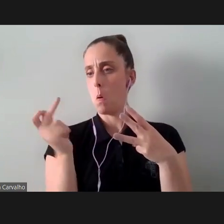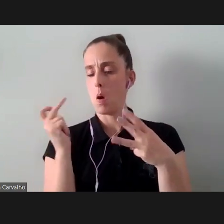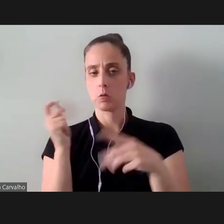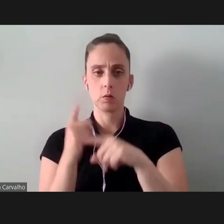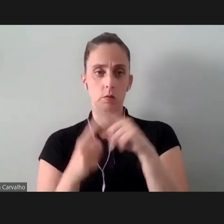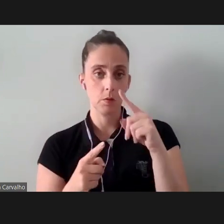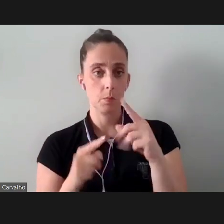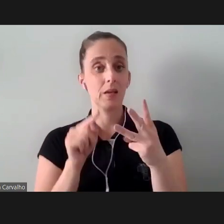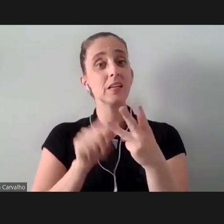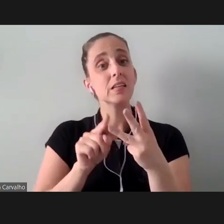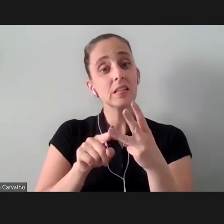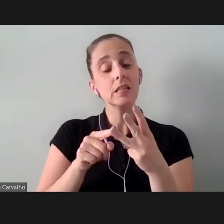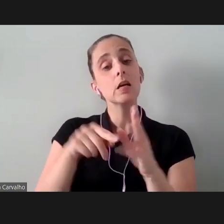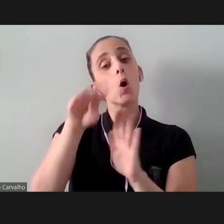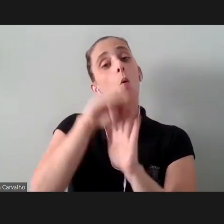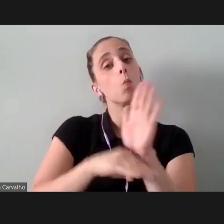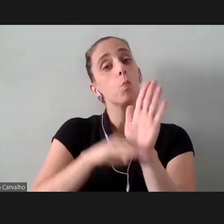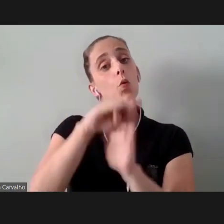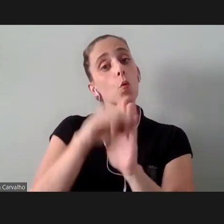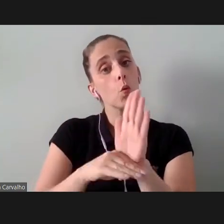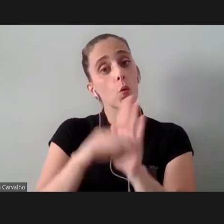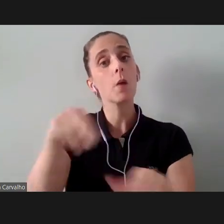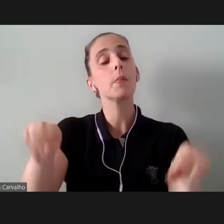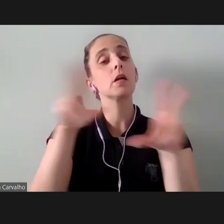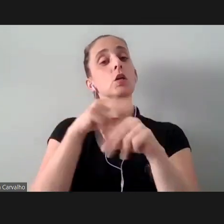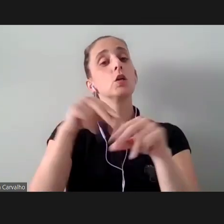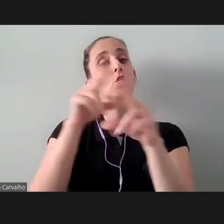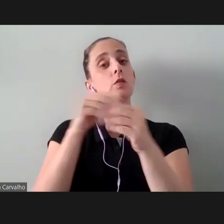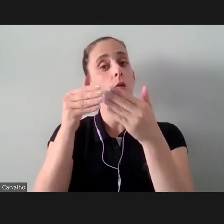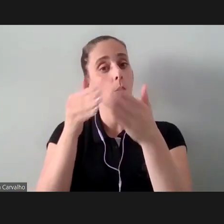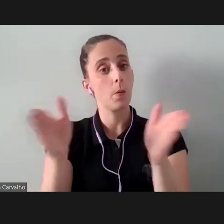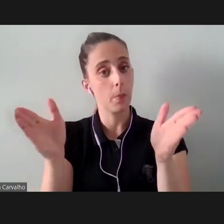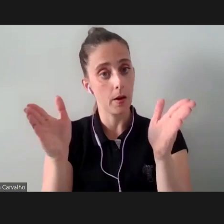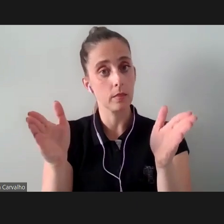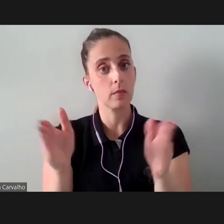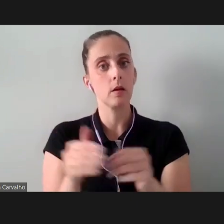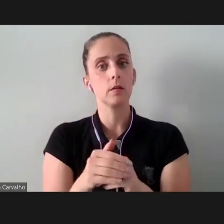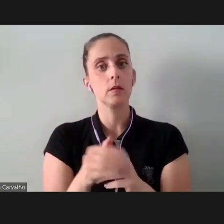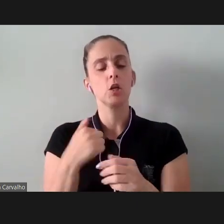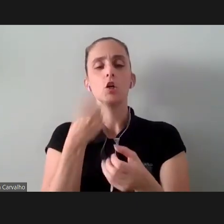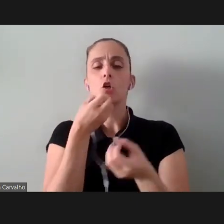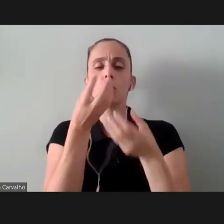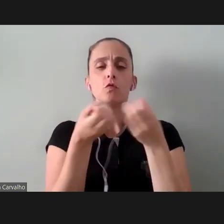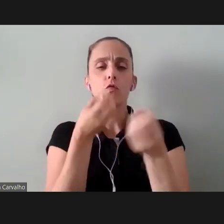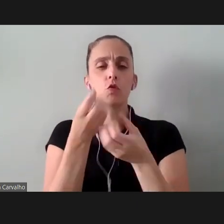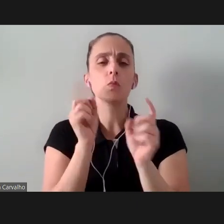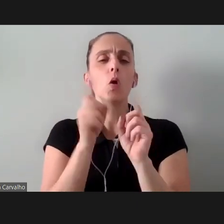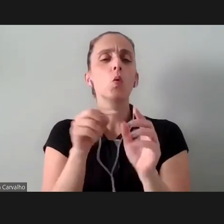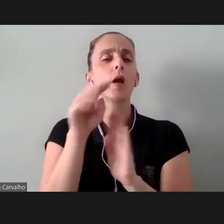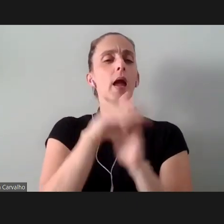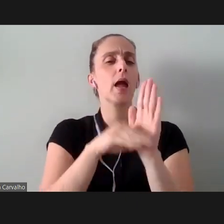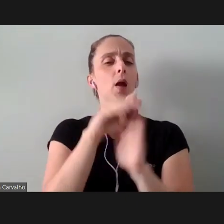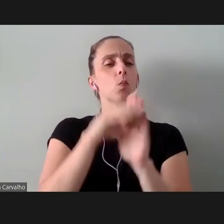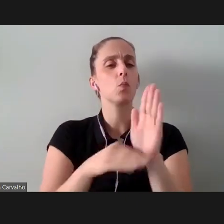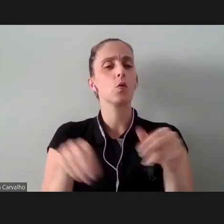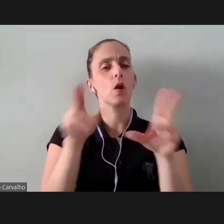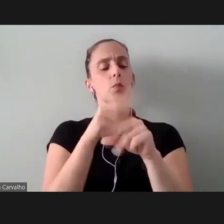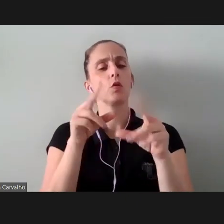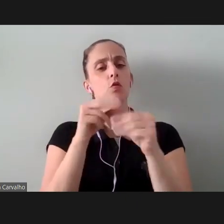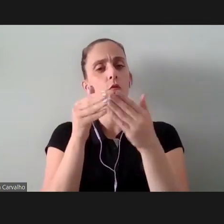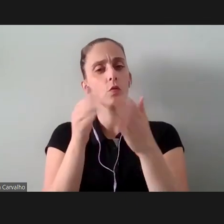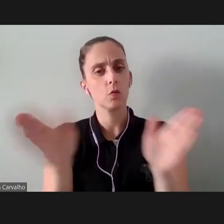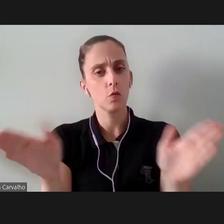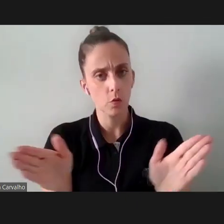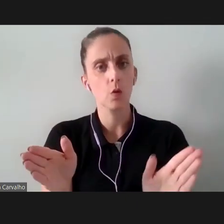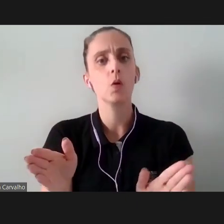um programa de inovação aberta. E antes de explicar o nosso programa de inovação aberta, eu vou falar um pouco sobre o